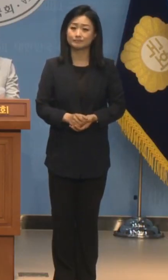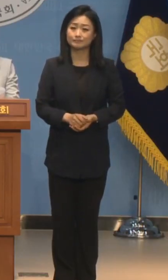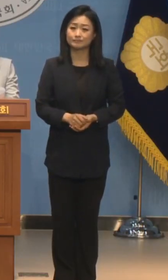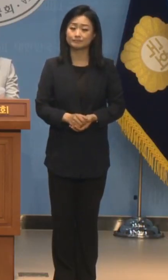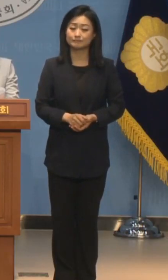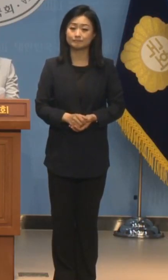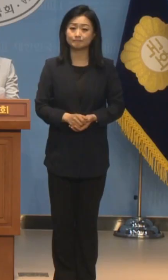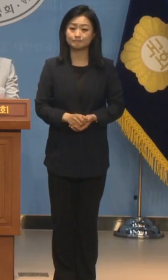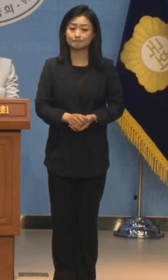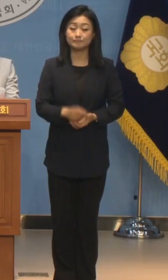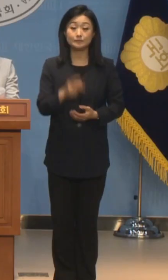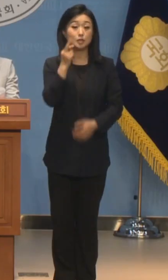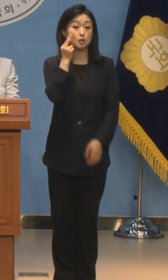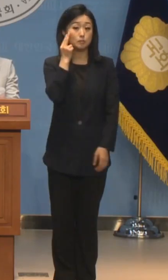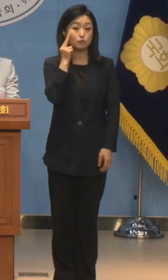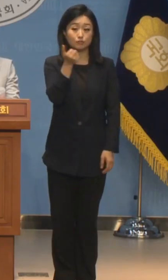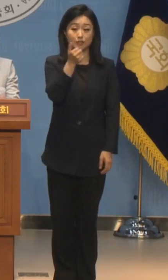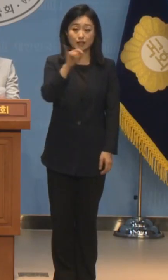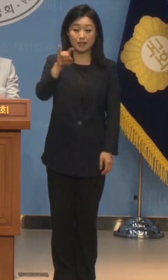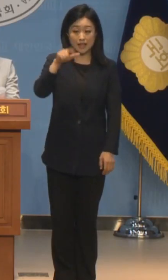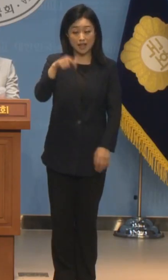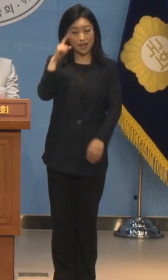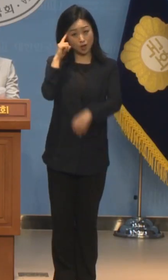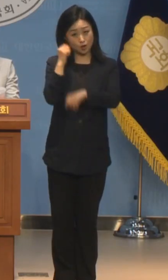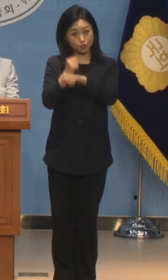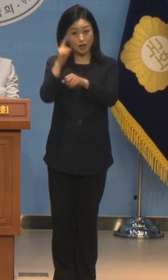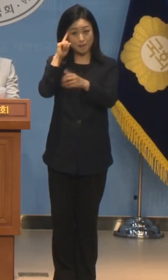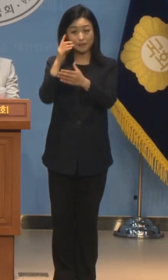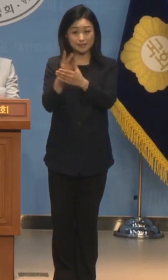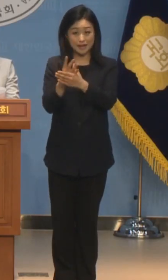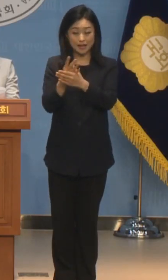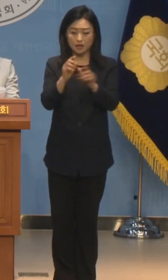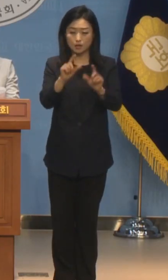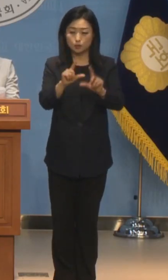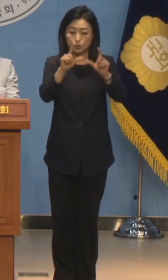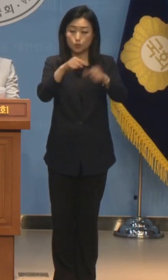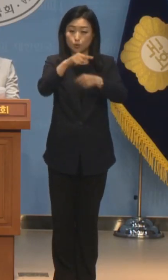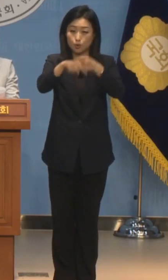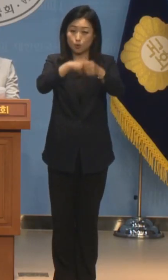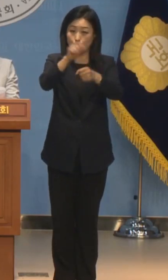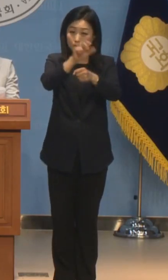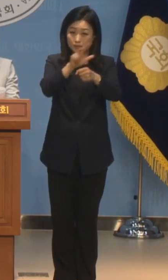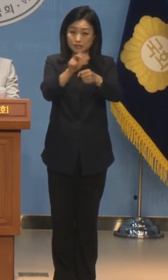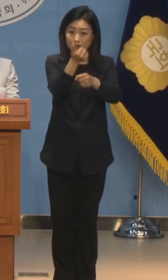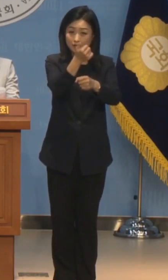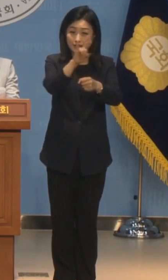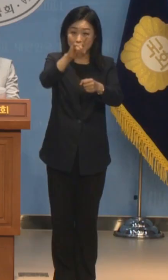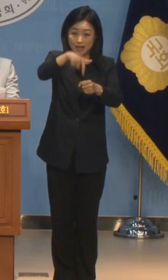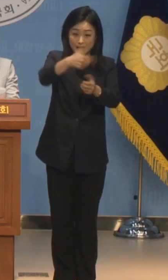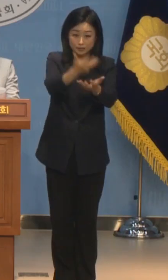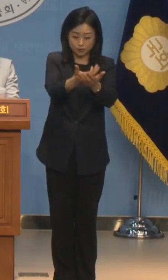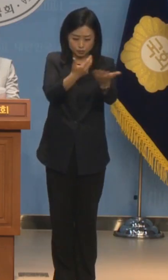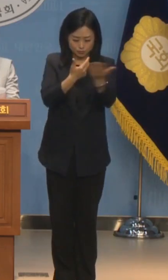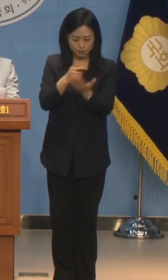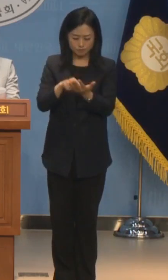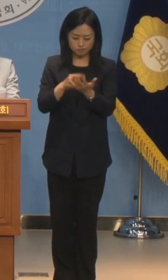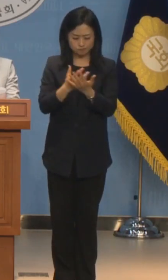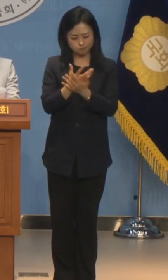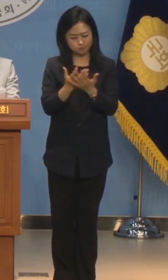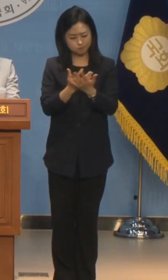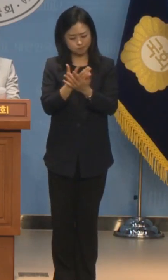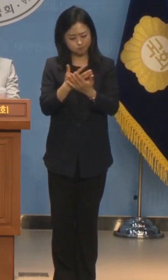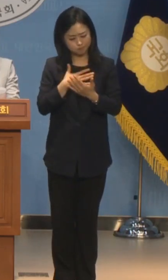저명한 미국의 핵물리 학자는 도쿄 전력이 제공한 후쿠시마 핵 오염수 데이터에 대해 부정확